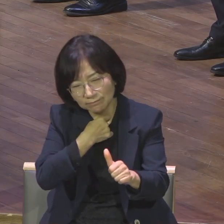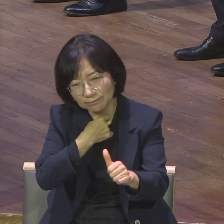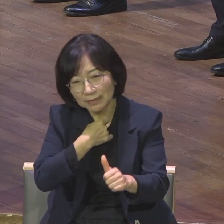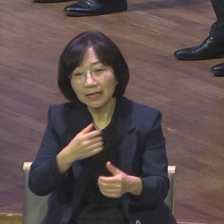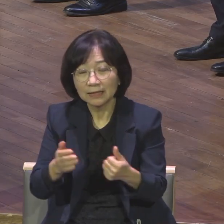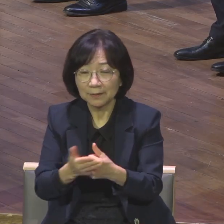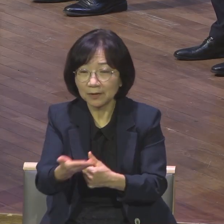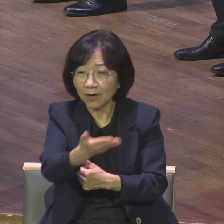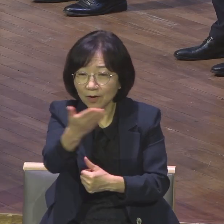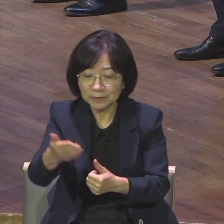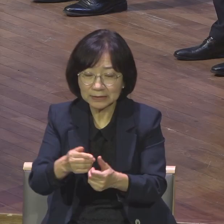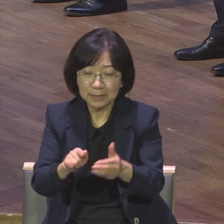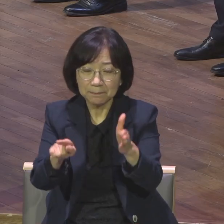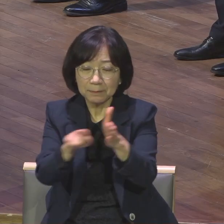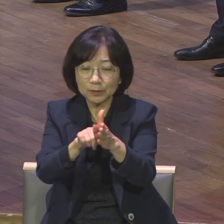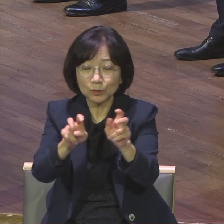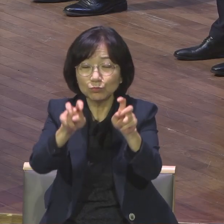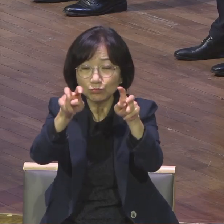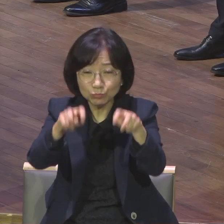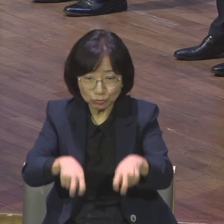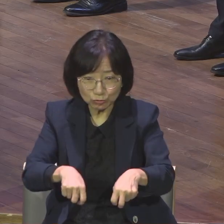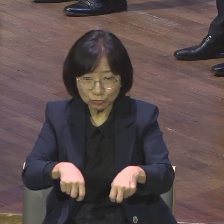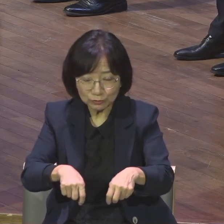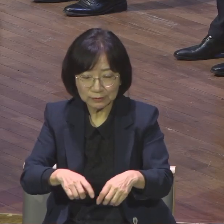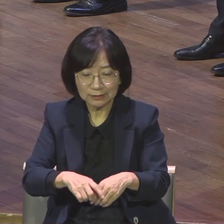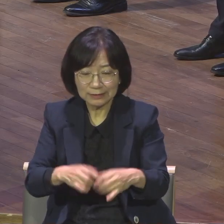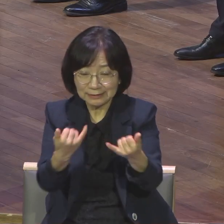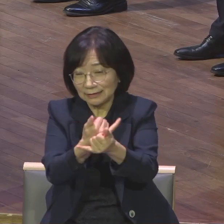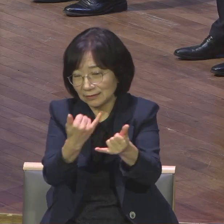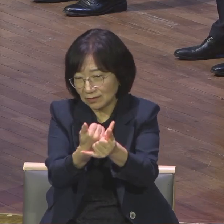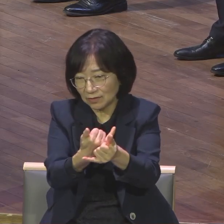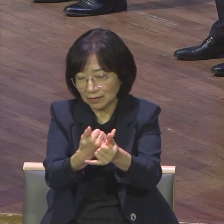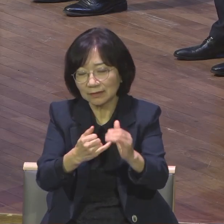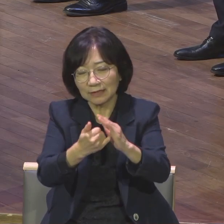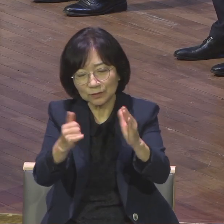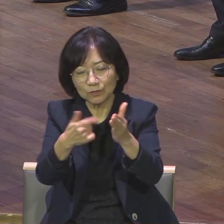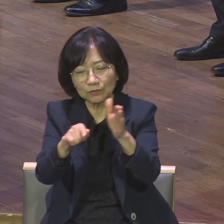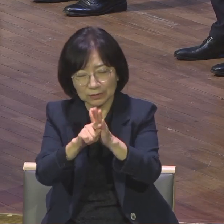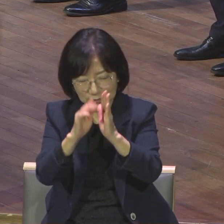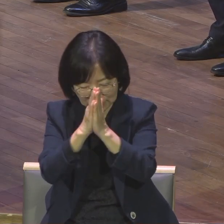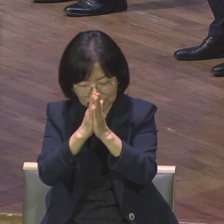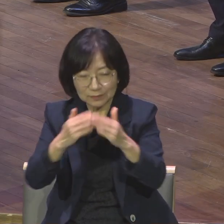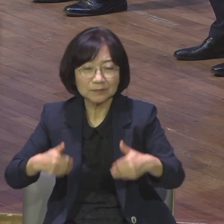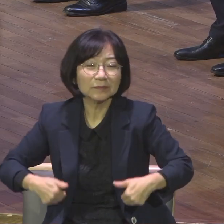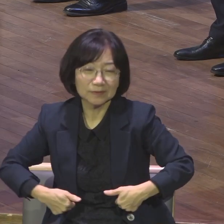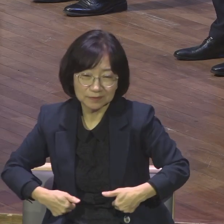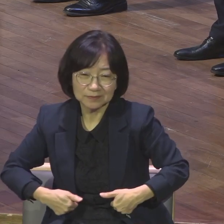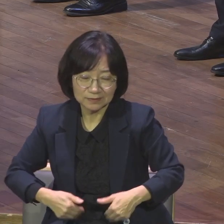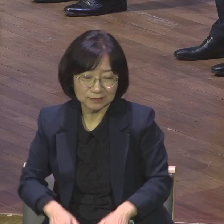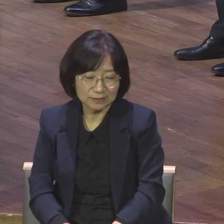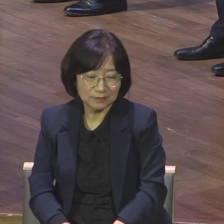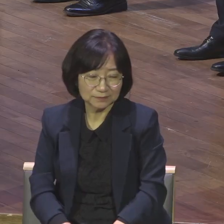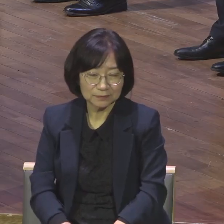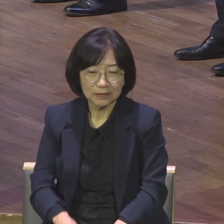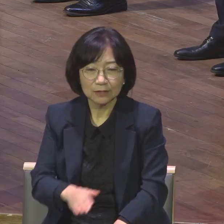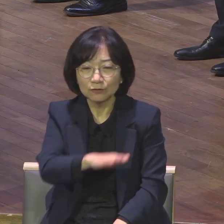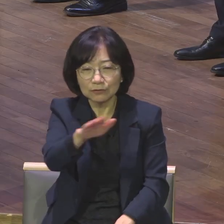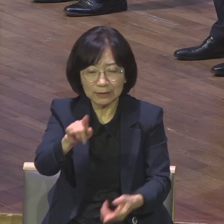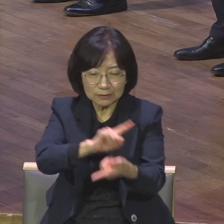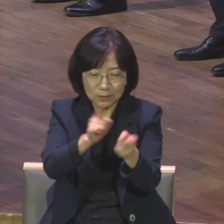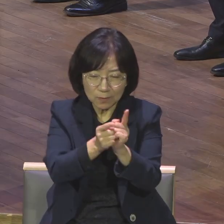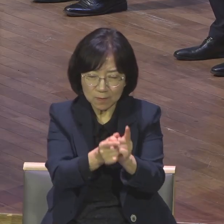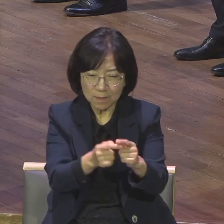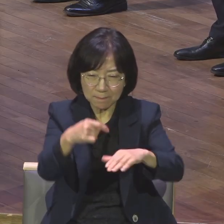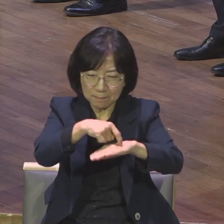가족들을 위한 기도를 멈춰서는 안 됩니다. 우리가 마음을 같이하여 기도할 때 오늘 말씀 주신 것처럼 응답하기 원하시는